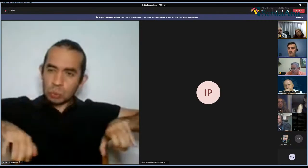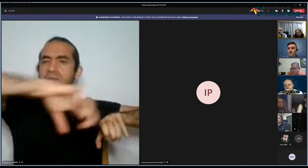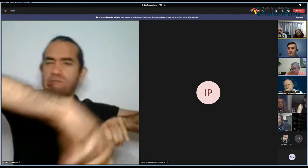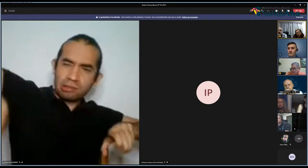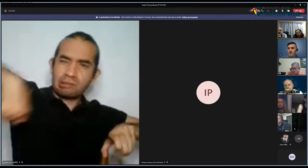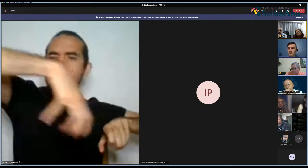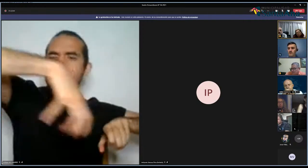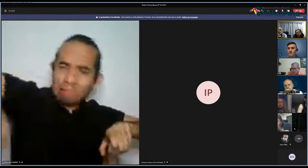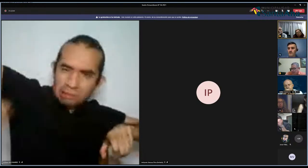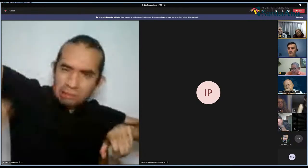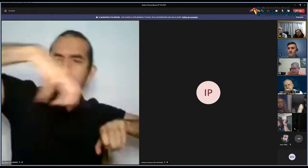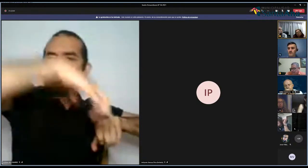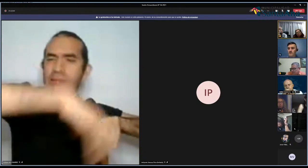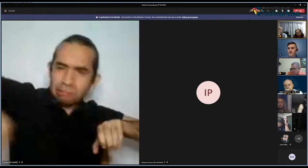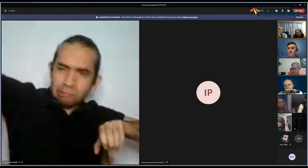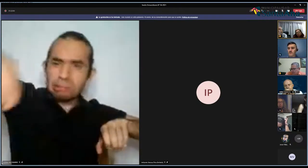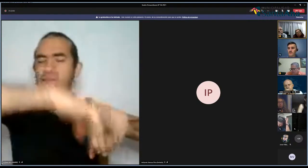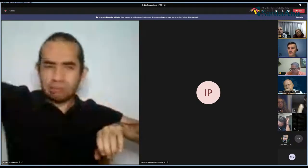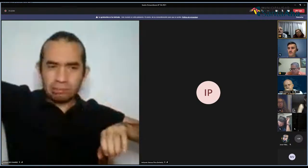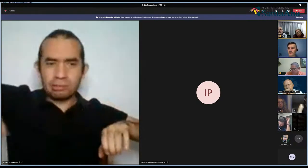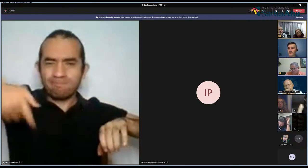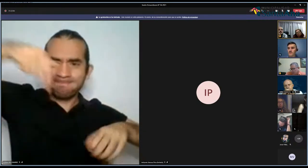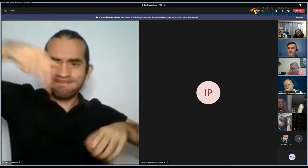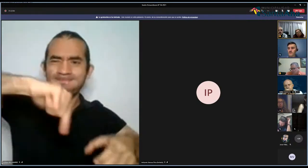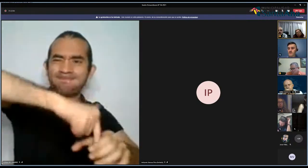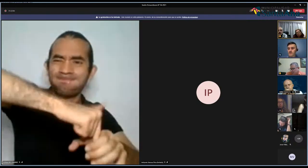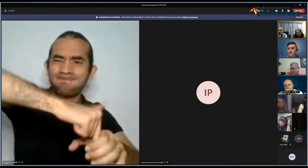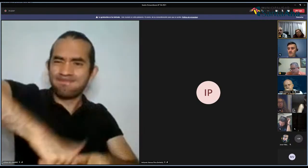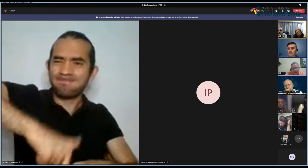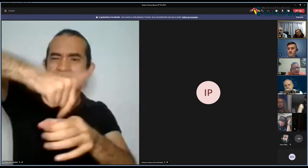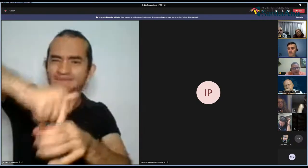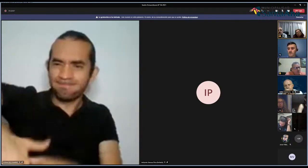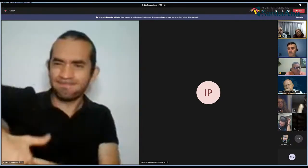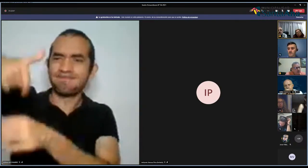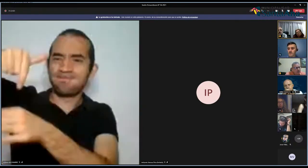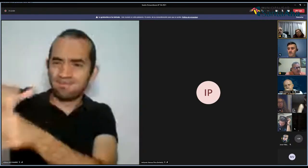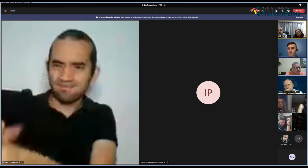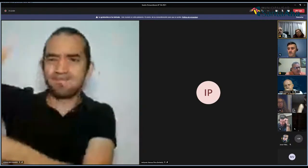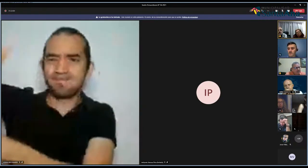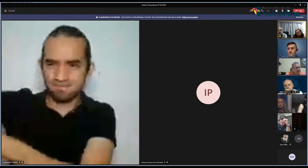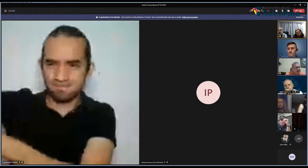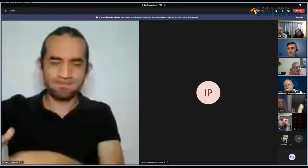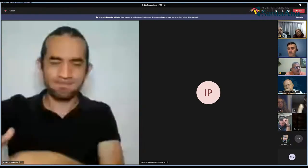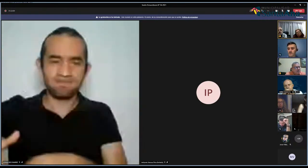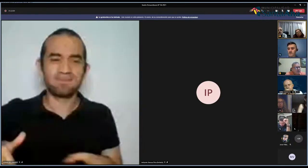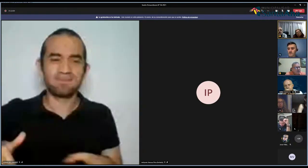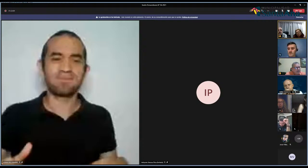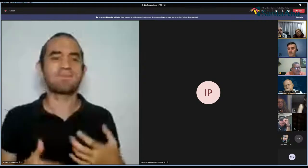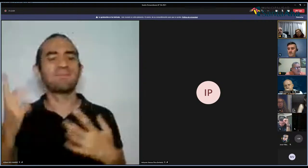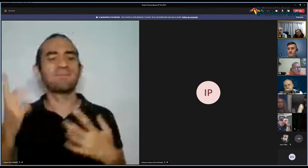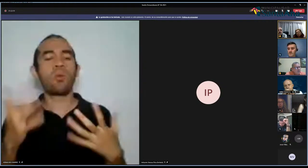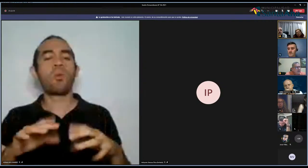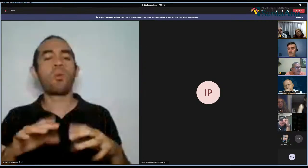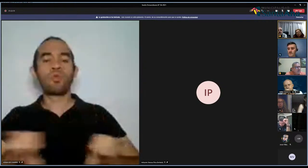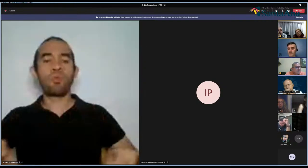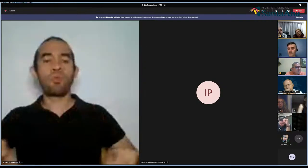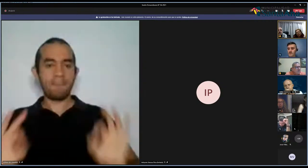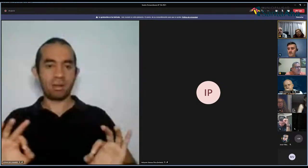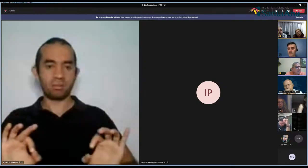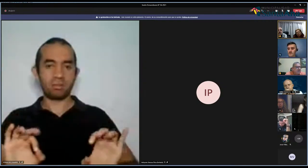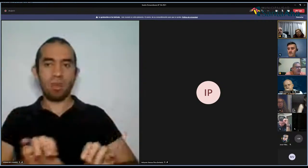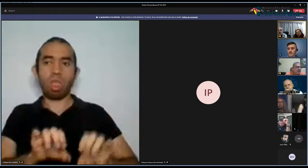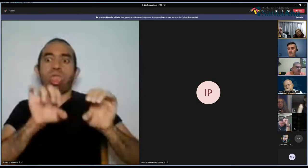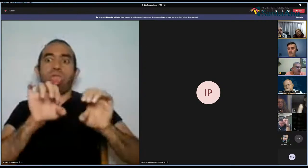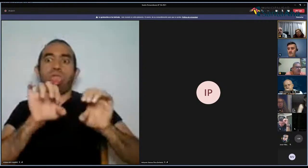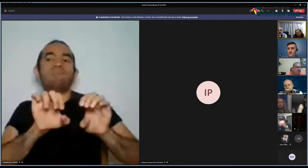poderlo perforar para colocar con buen un buen niveles a esta tubería una de las cosas que